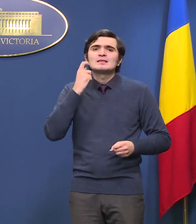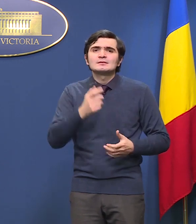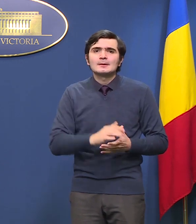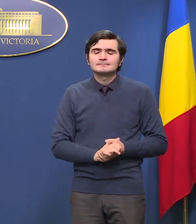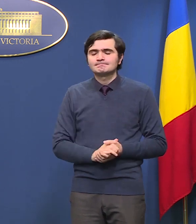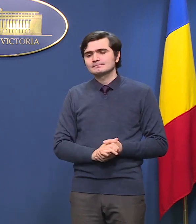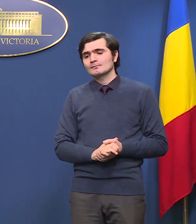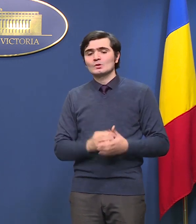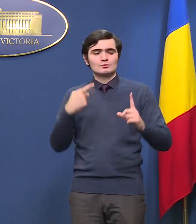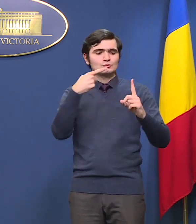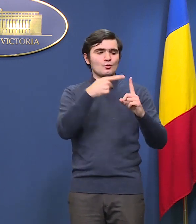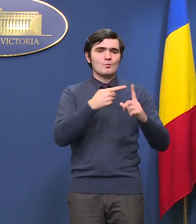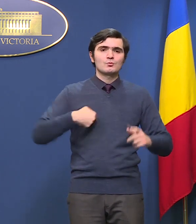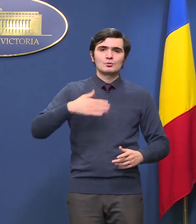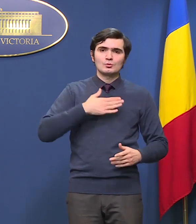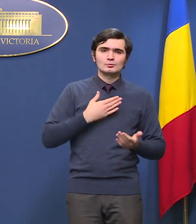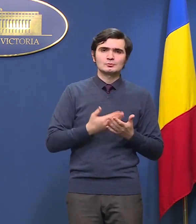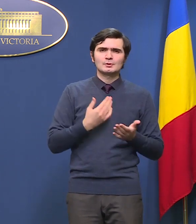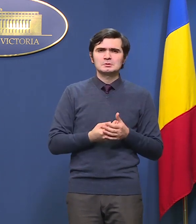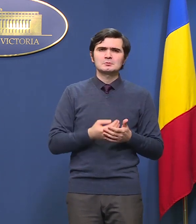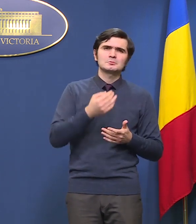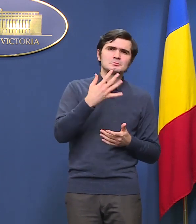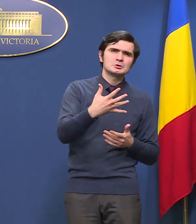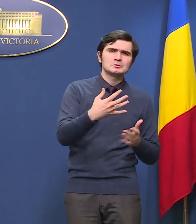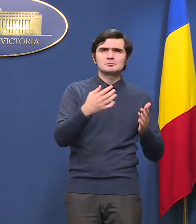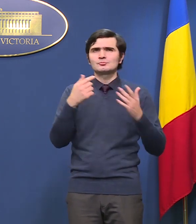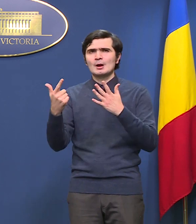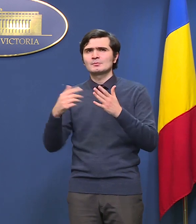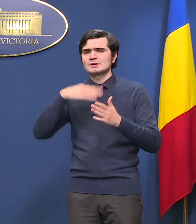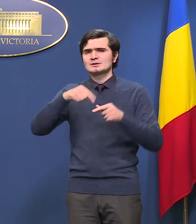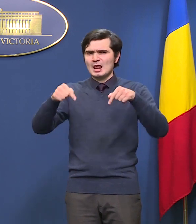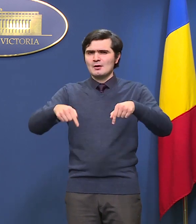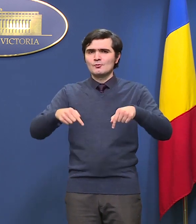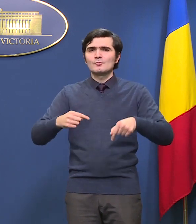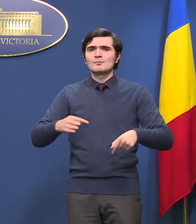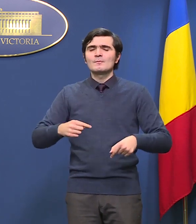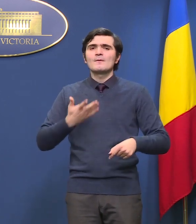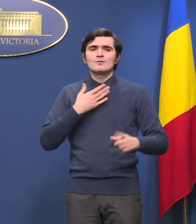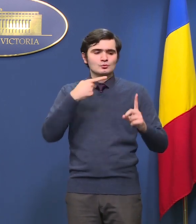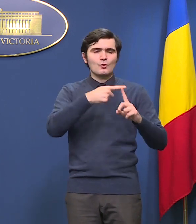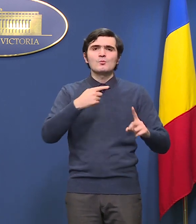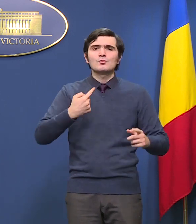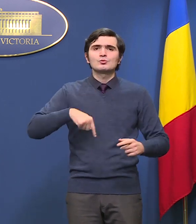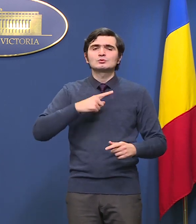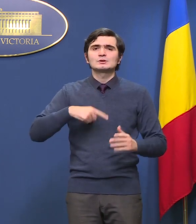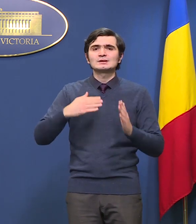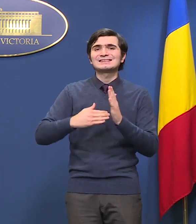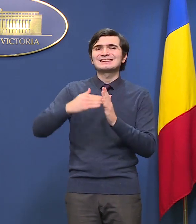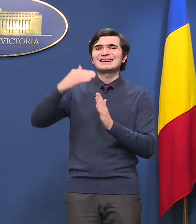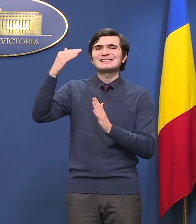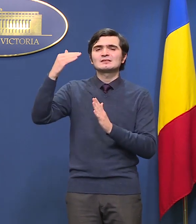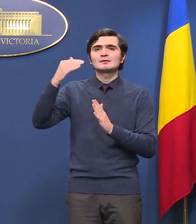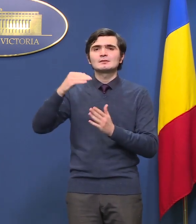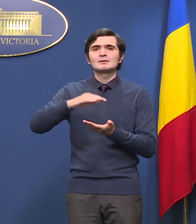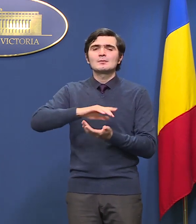într-un interval de timp de 5-7 zile, este de a crește capacitatea de testare la peste 2000